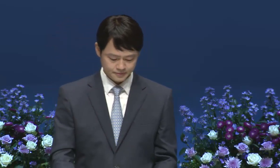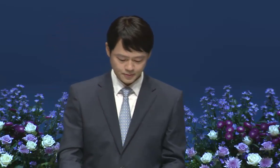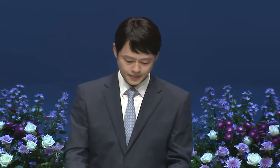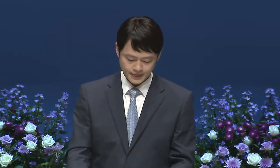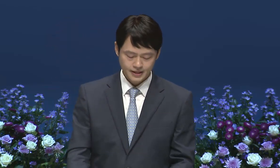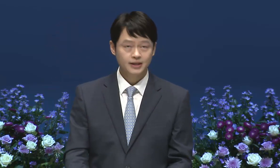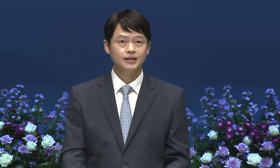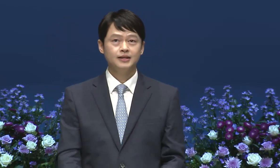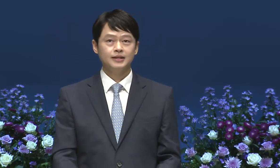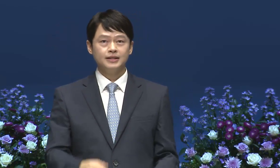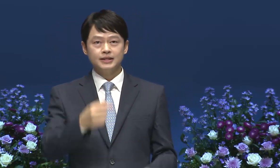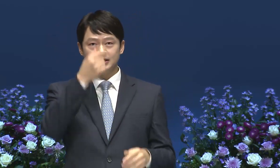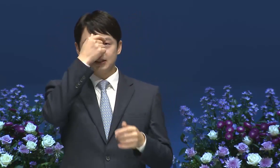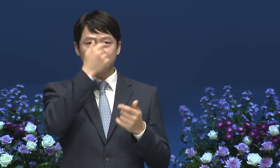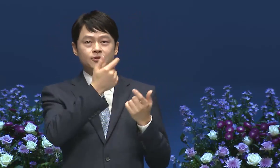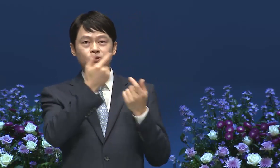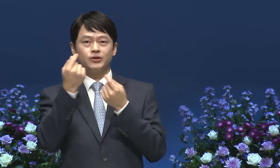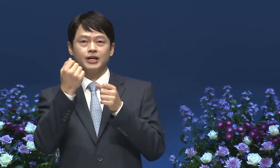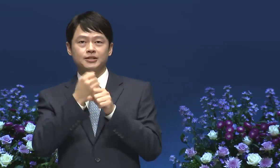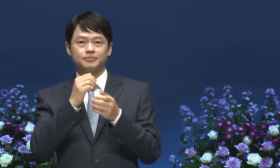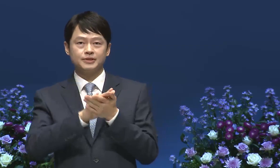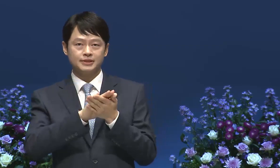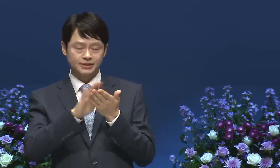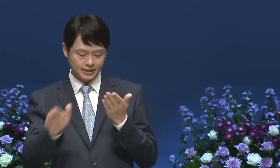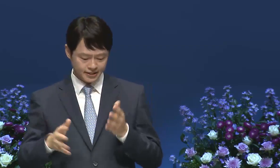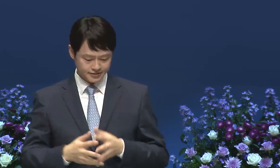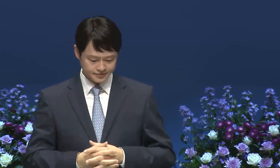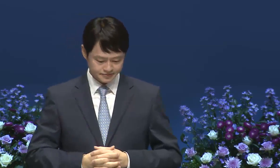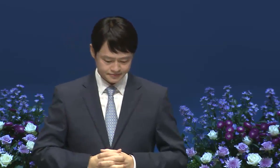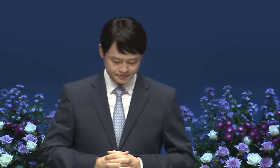전도자가 되시길 축원합니다. 같이 기도하겠습니다.